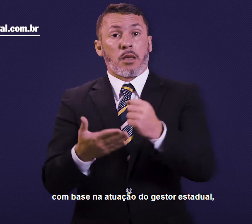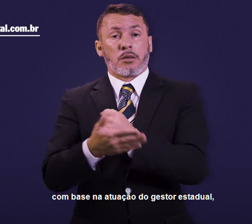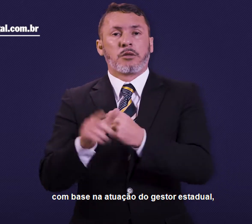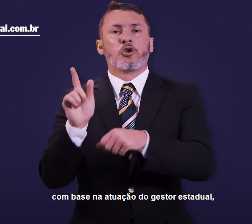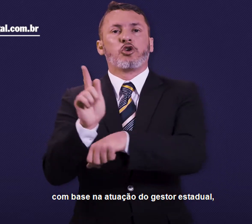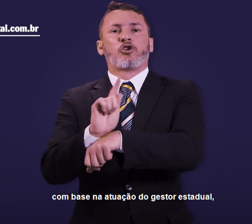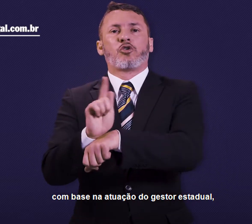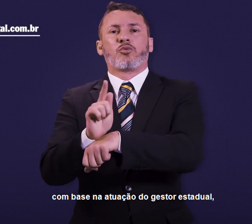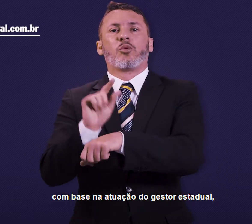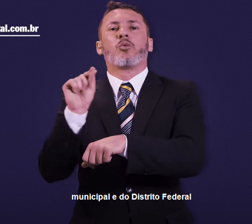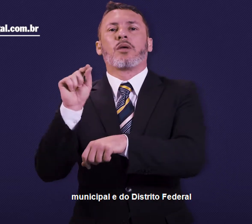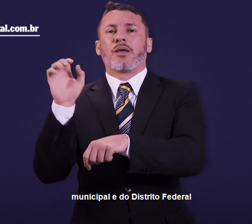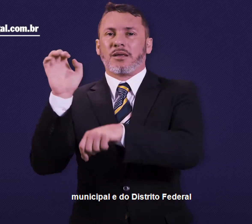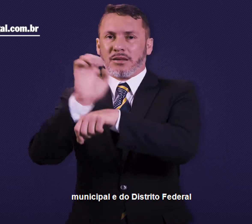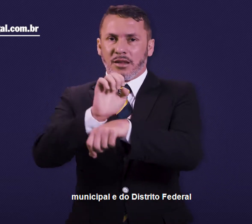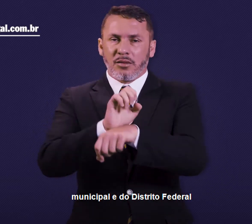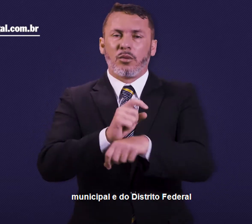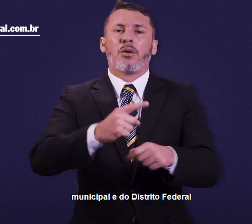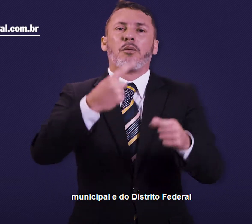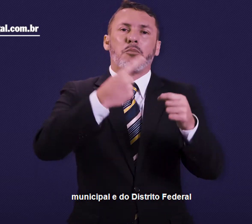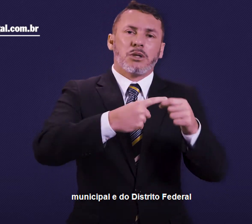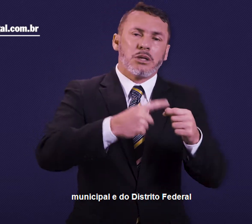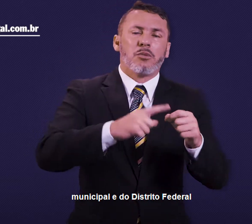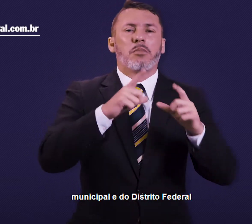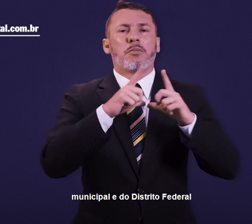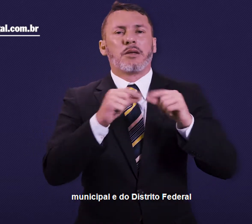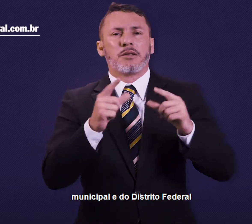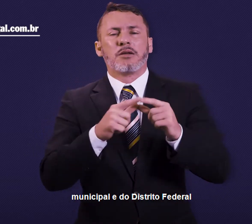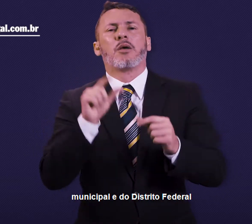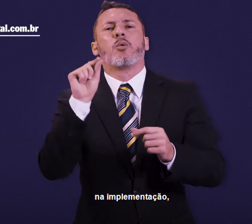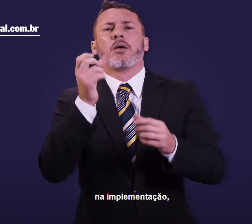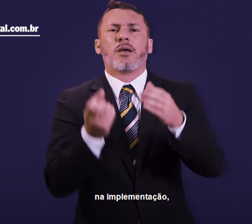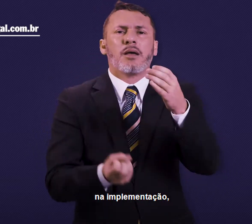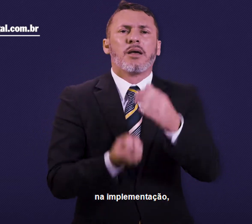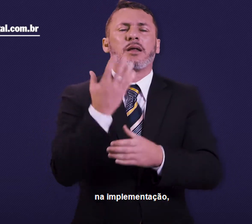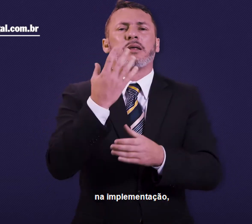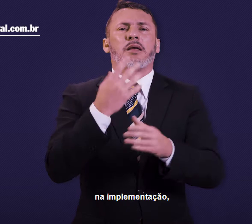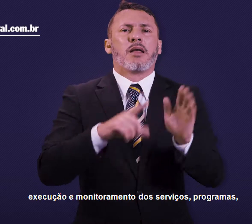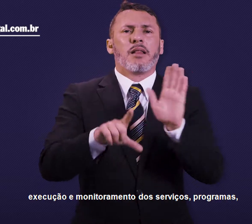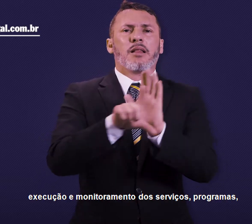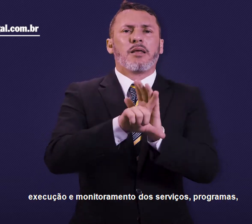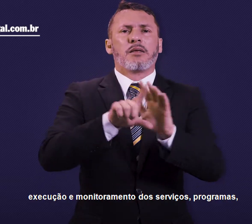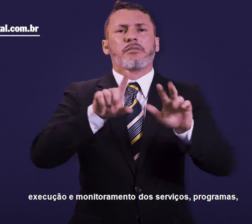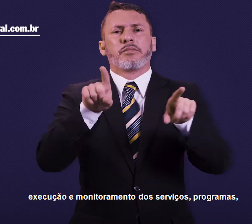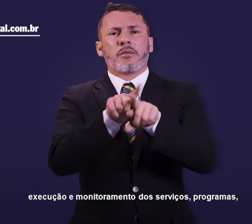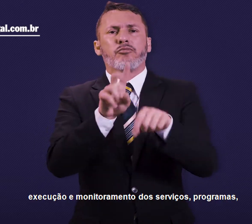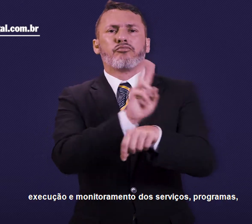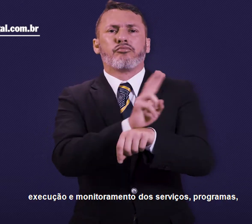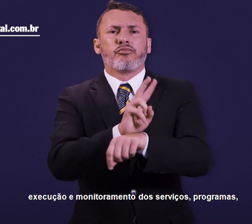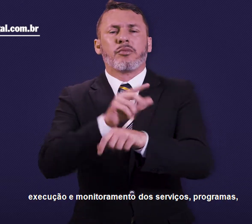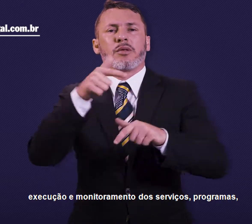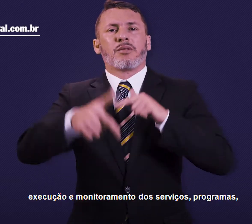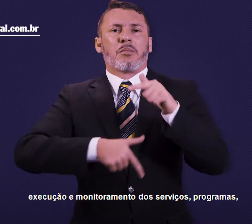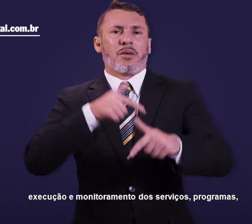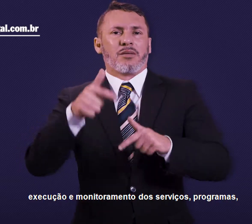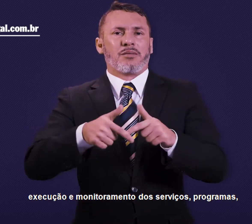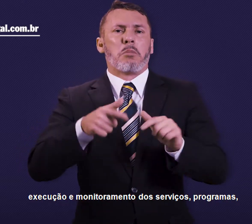gestor estadual, municipal e do Distrito Federal na implementação, execução e monitoramento dos